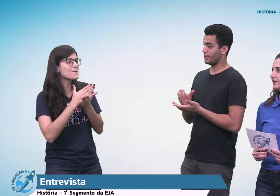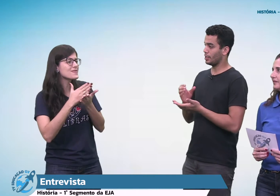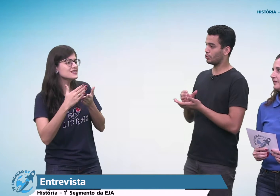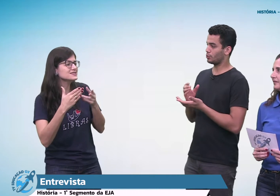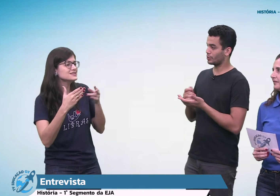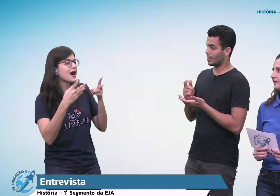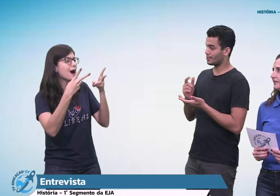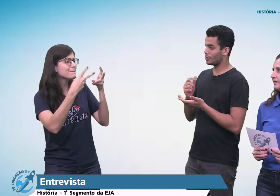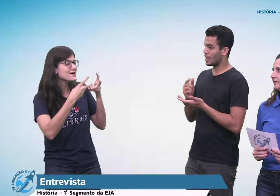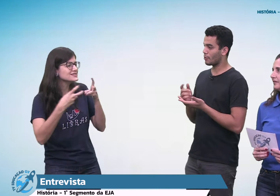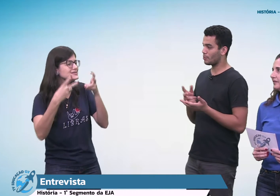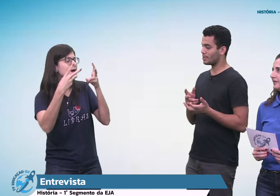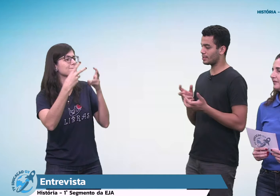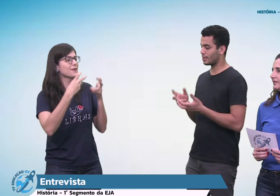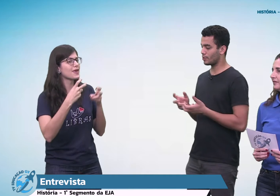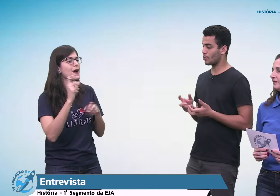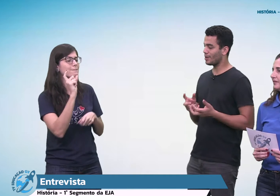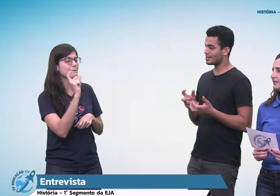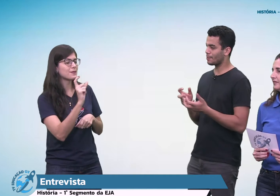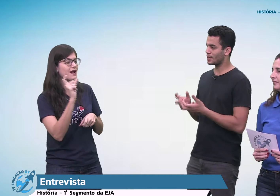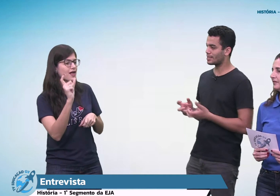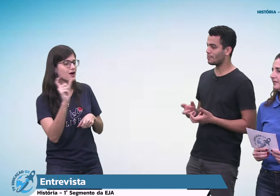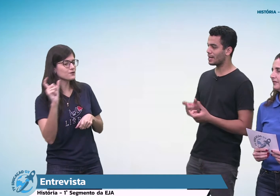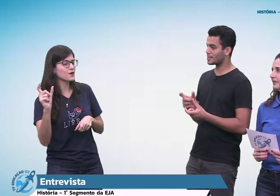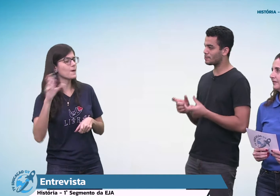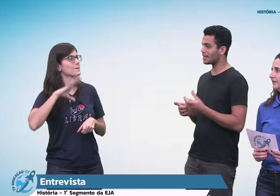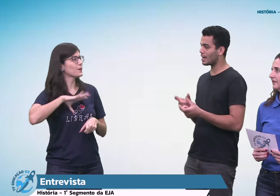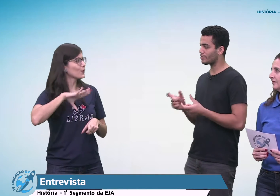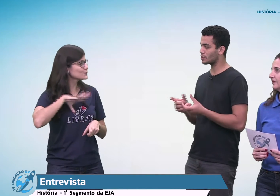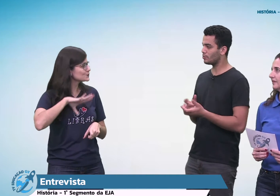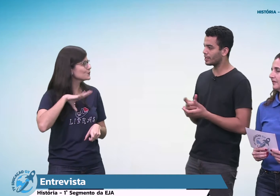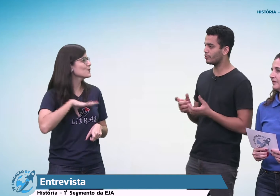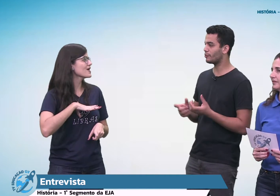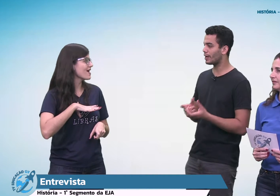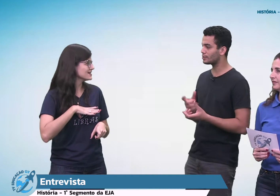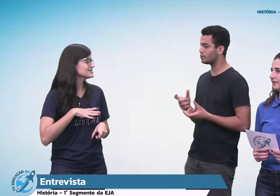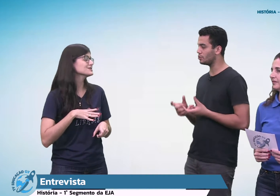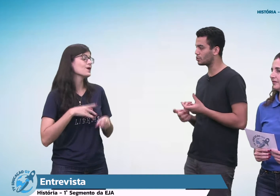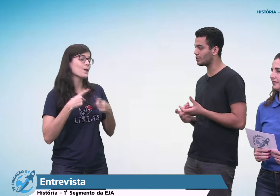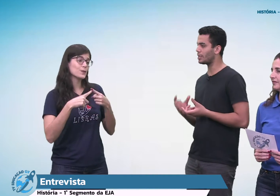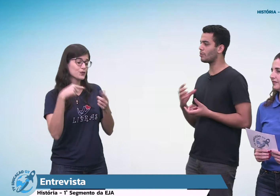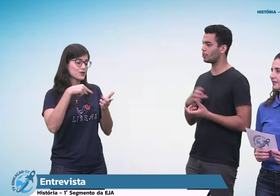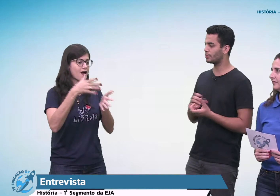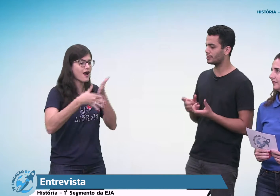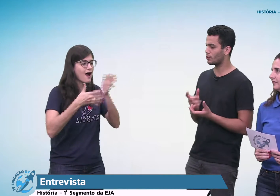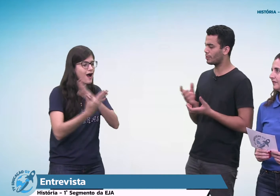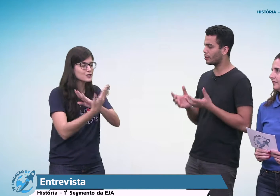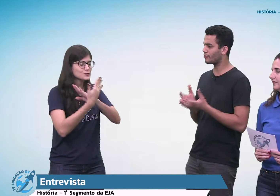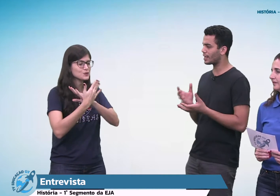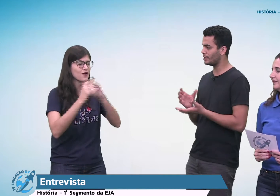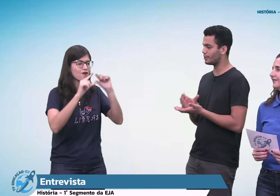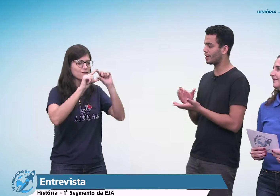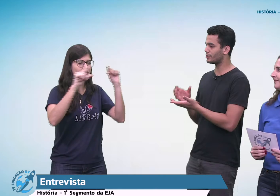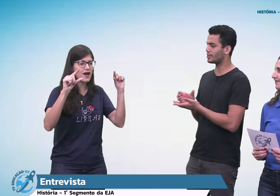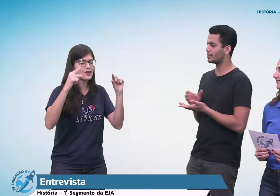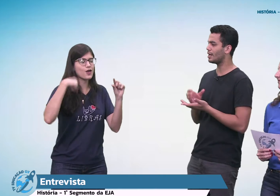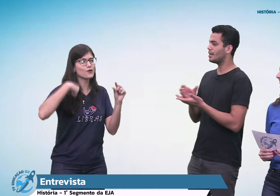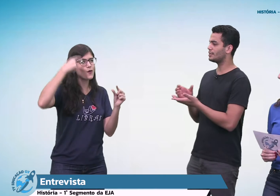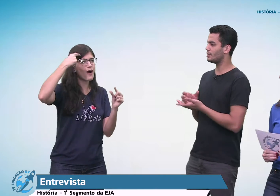Dentro do caso de água, eu precisei começar a perceber as palavras. Como é que eu faço isso na língua portuguesa? Como é que eu falaria? O que isso aqui significa?